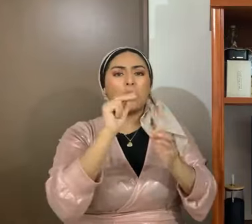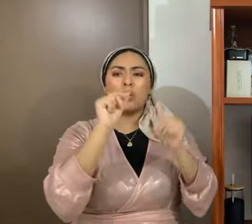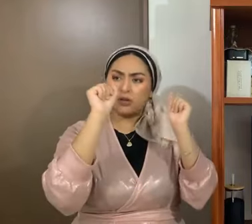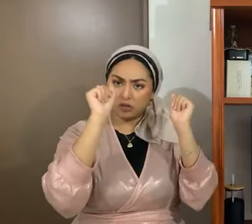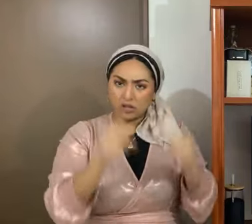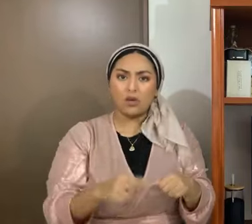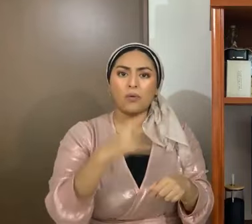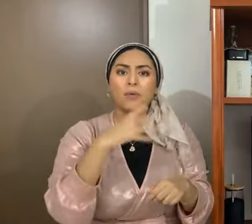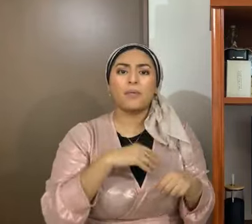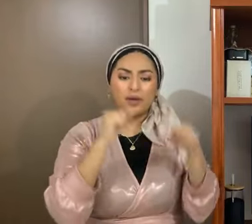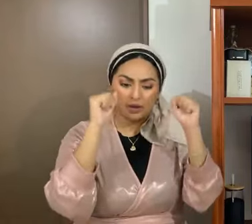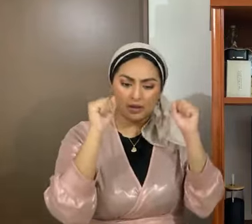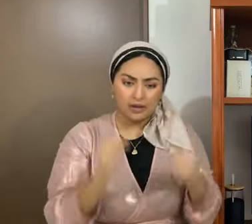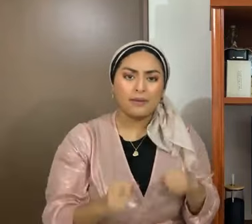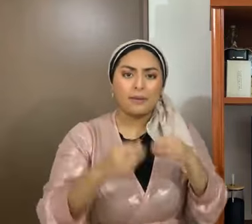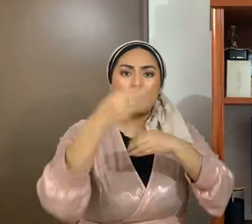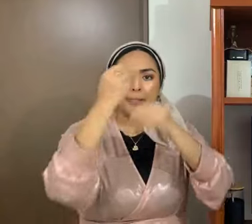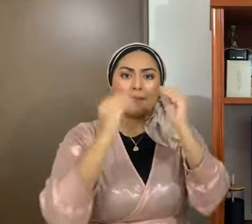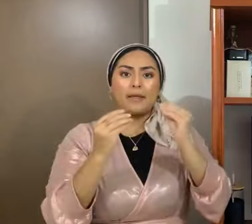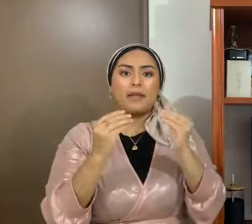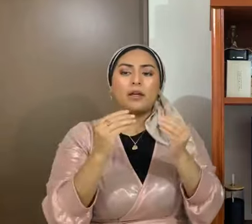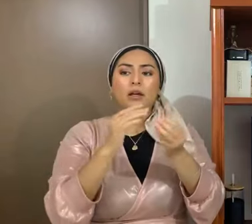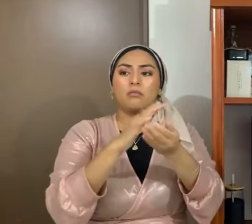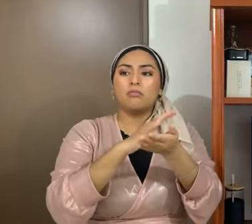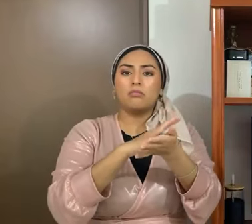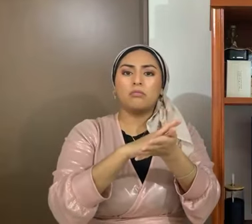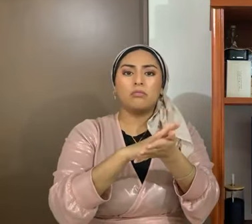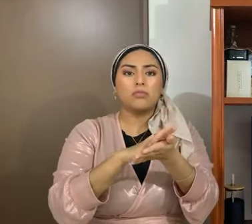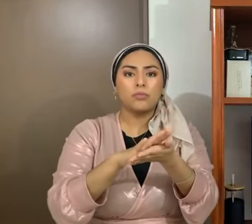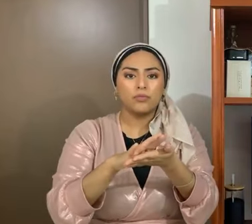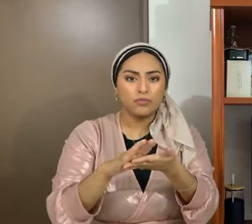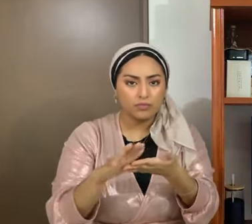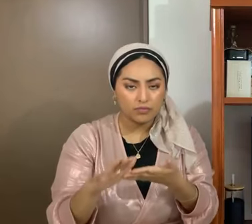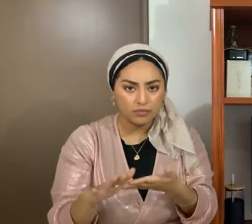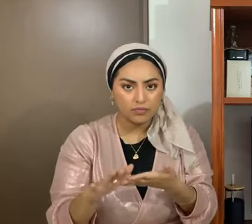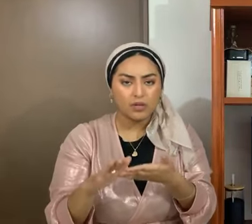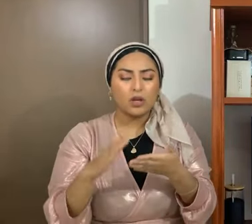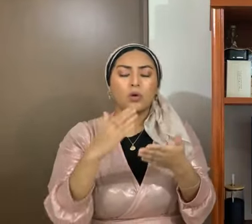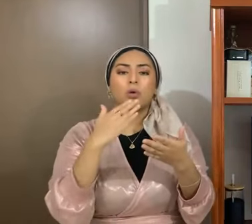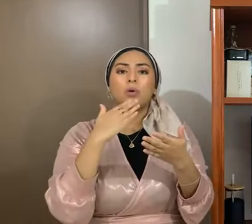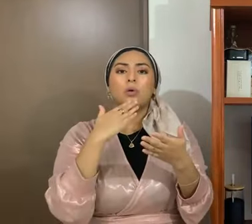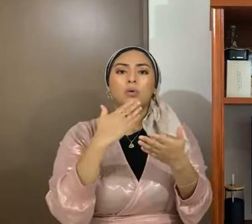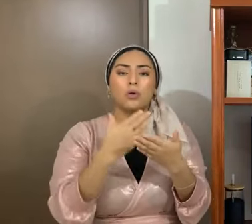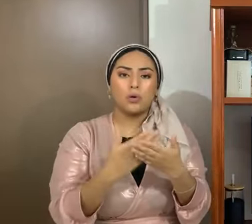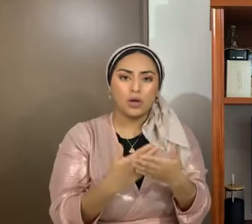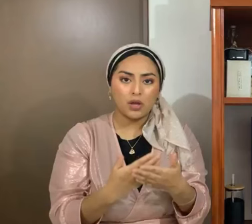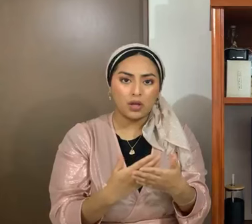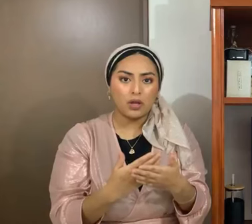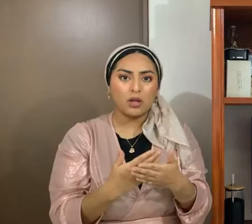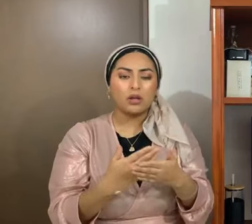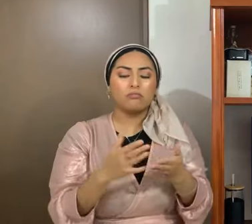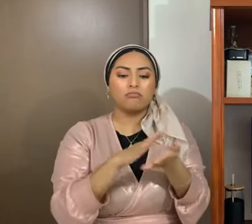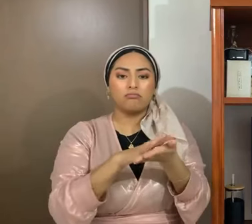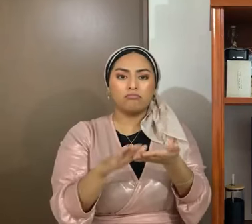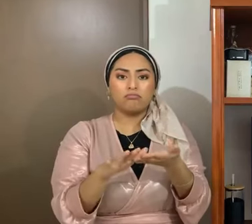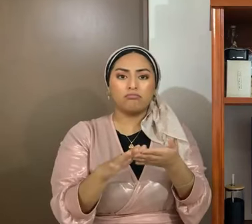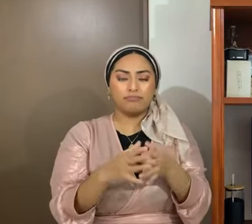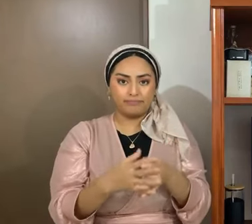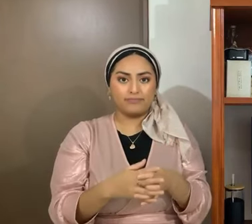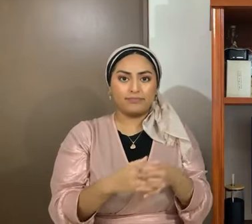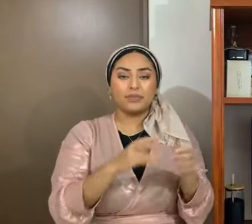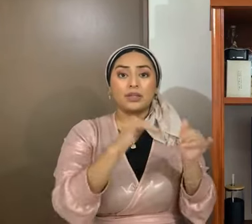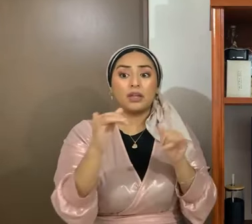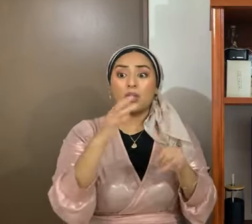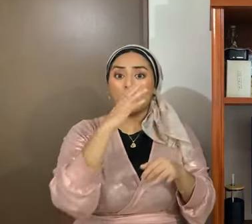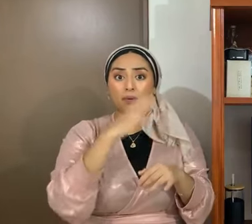que se puede maquillar de una manera discreta, de una manera adecuada, de una manera recatada. También